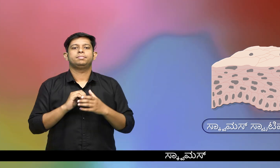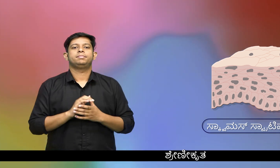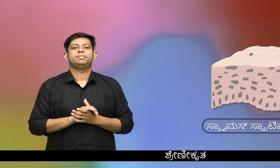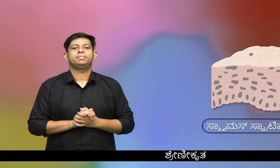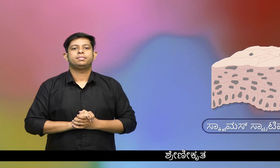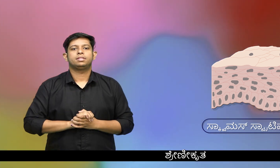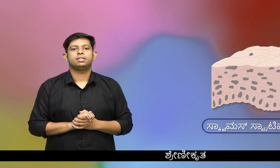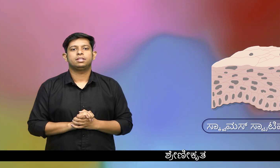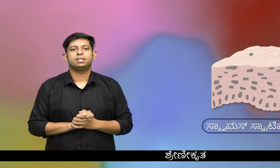ಶ್ರೇಣೀಕೃತ,